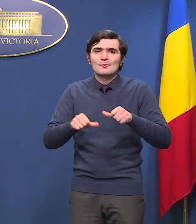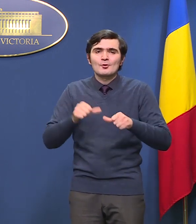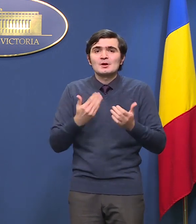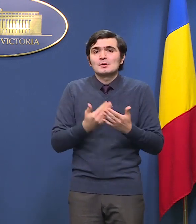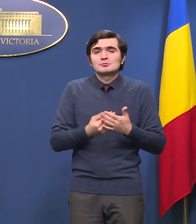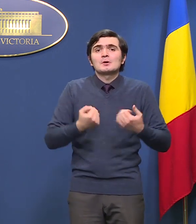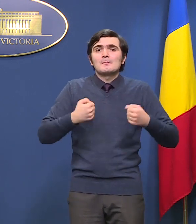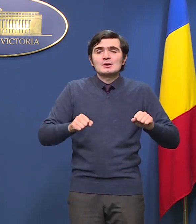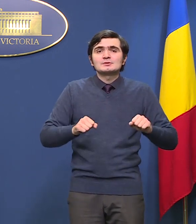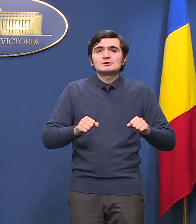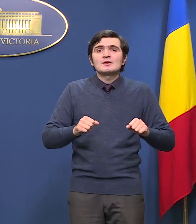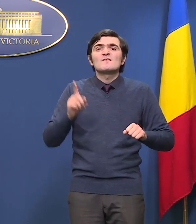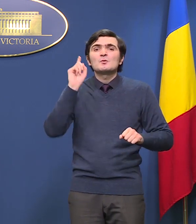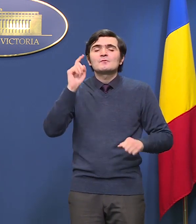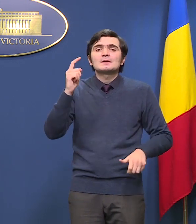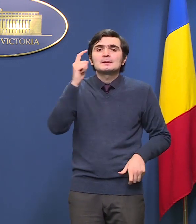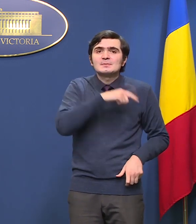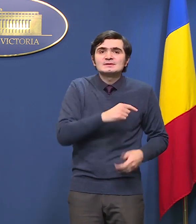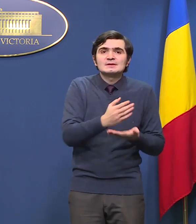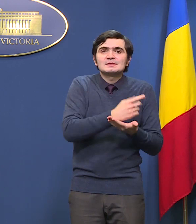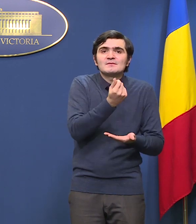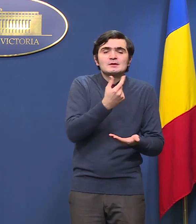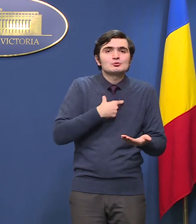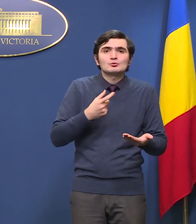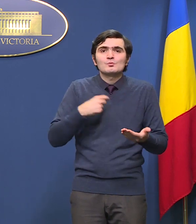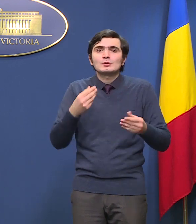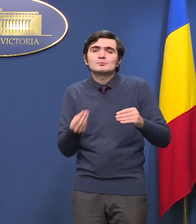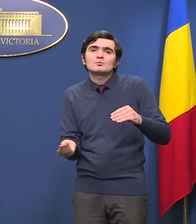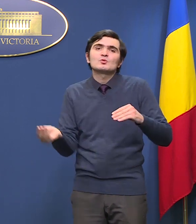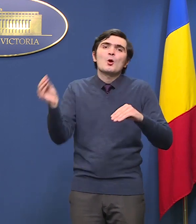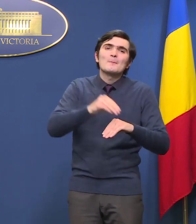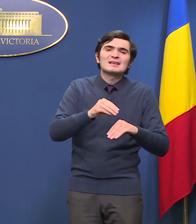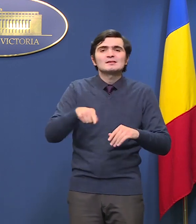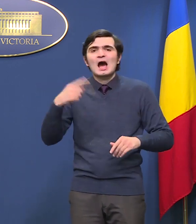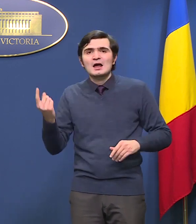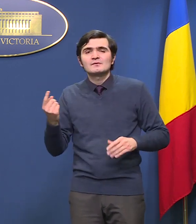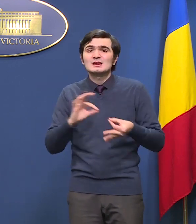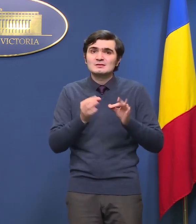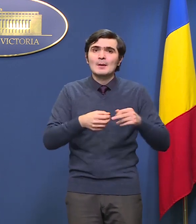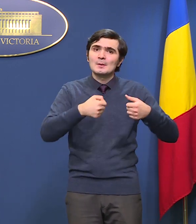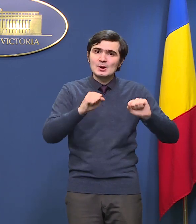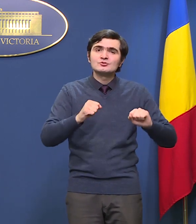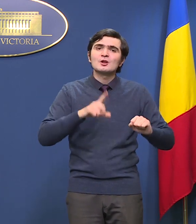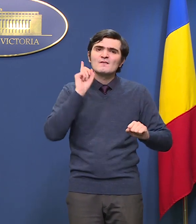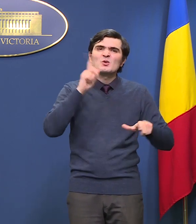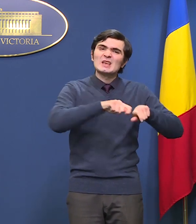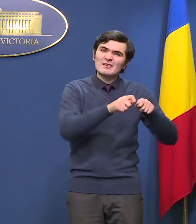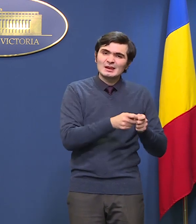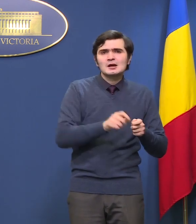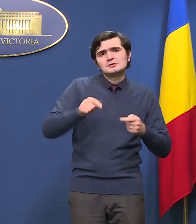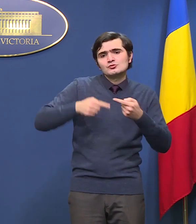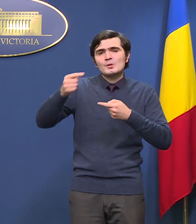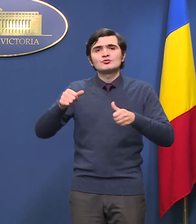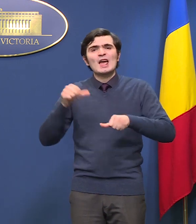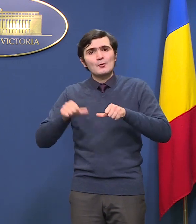care ei nu pot să le compenseze în altă modalitate, vor fi afectate și până la urmă va avea de suferit economia, va avea